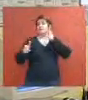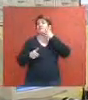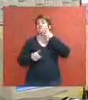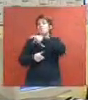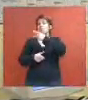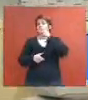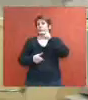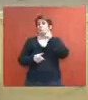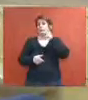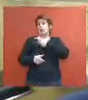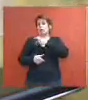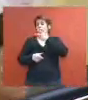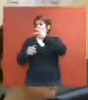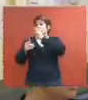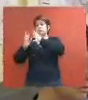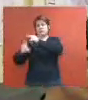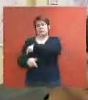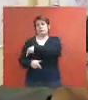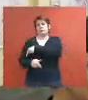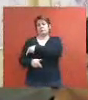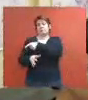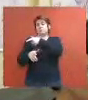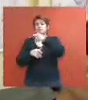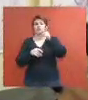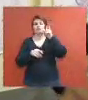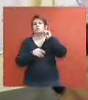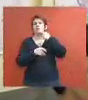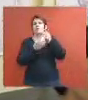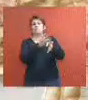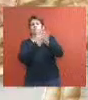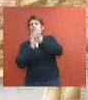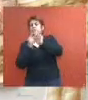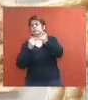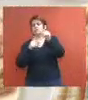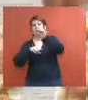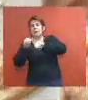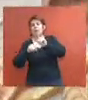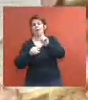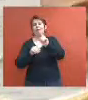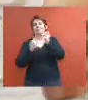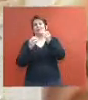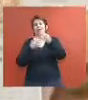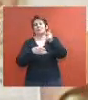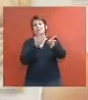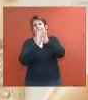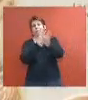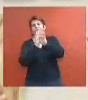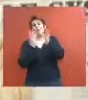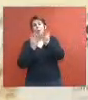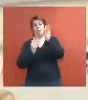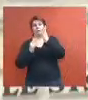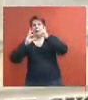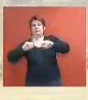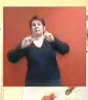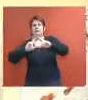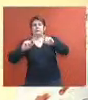par le docteur Drillon, médecin généraliste qui pratique la langue des signes. Ils ne viennent pas forcément se faire soigner, le plus souvent, ils demandent